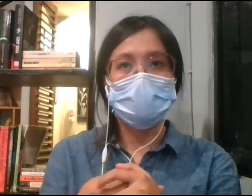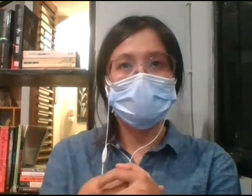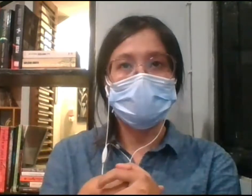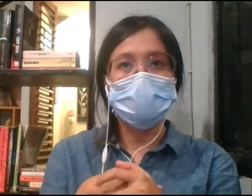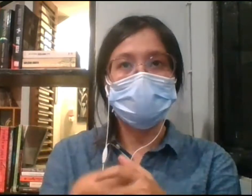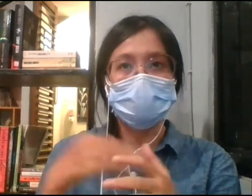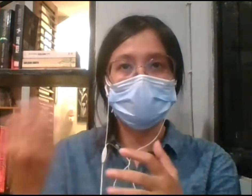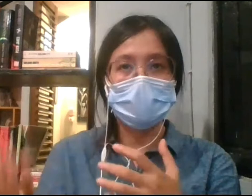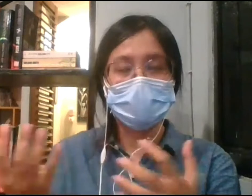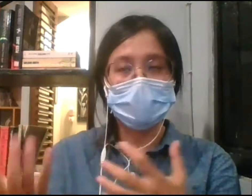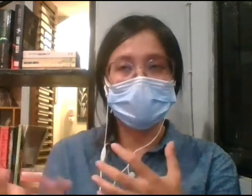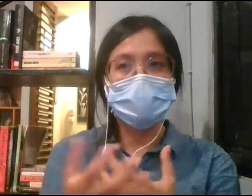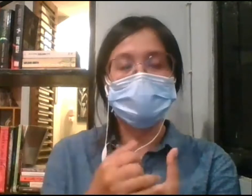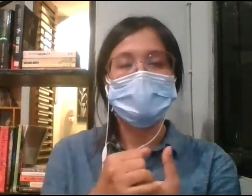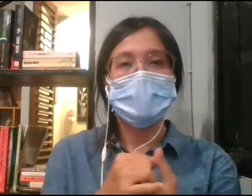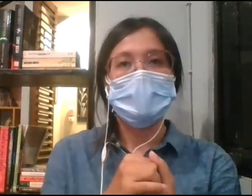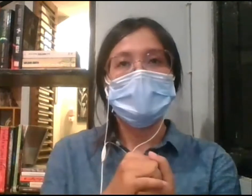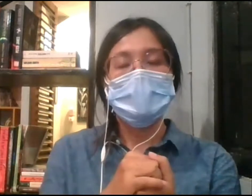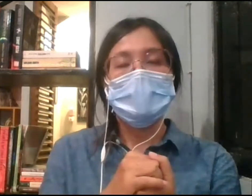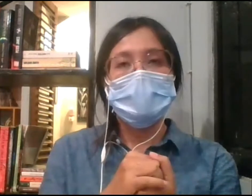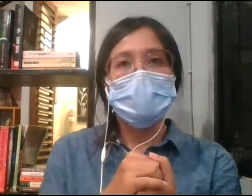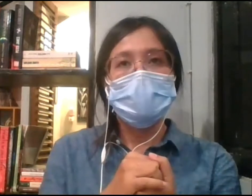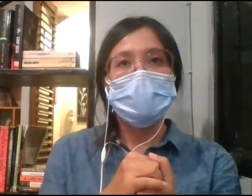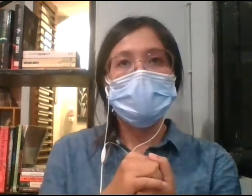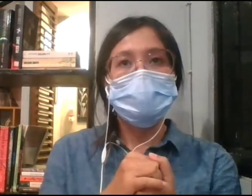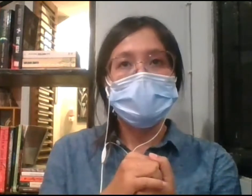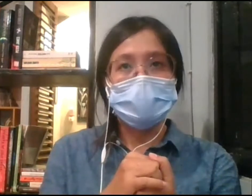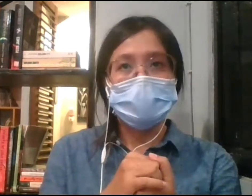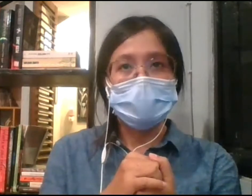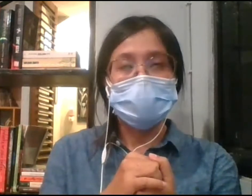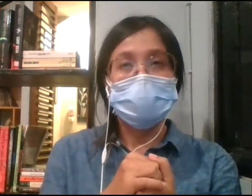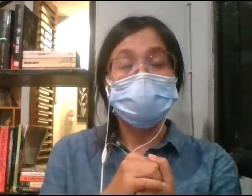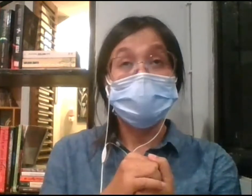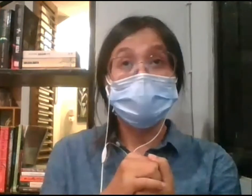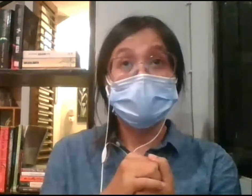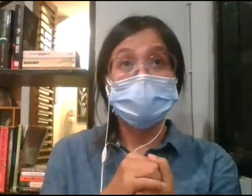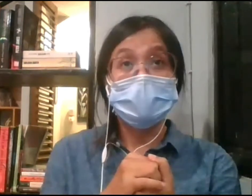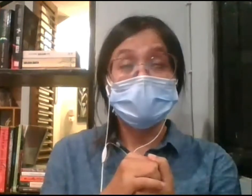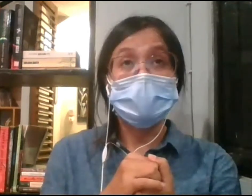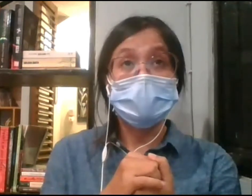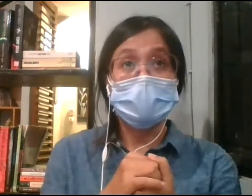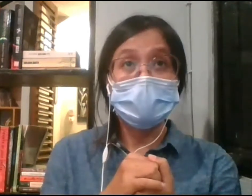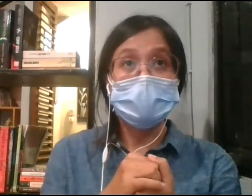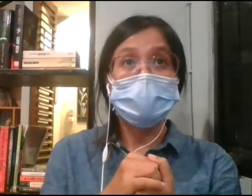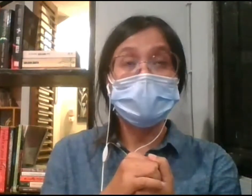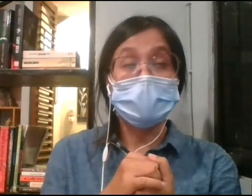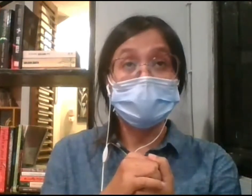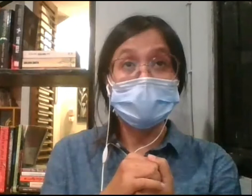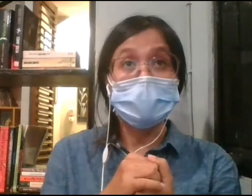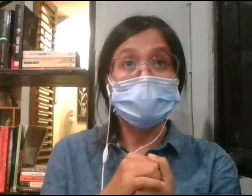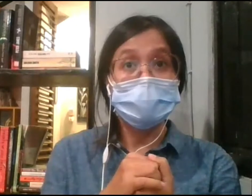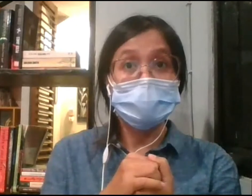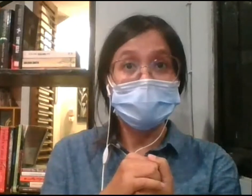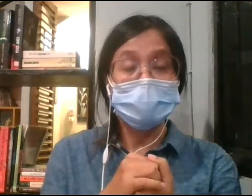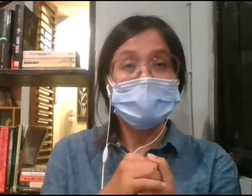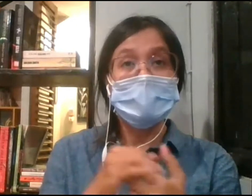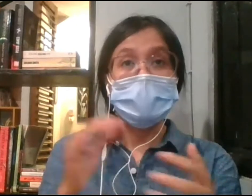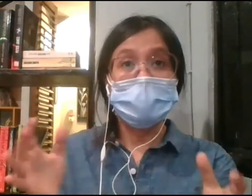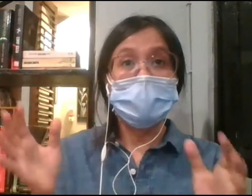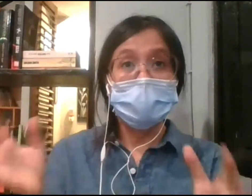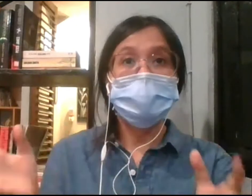misalnya ketika ada Gunung Merapi meletus ya, kita bisa membuat feature tentang bagaimana